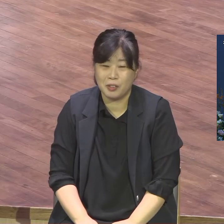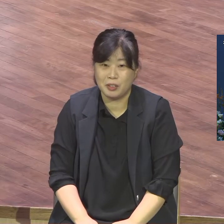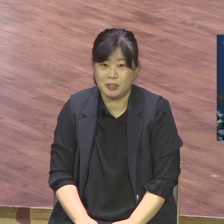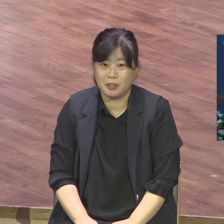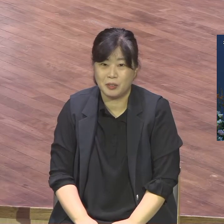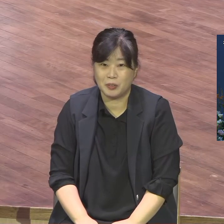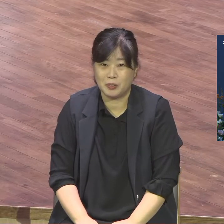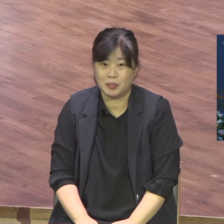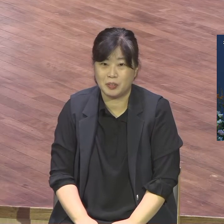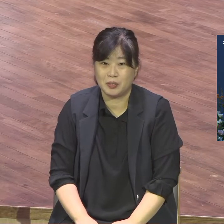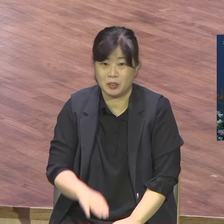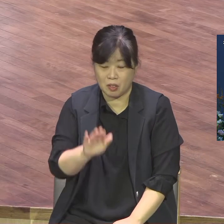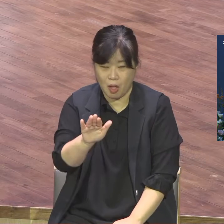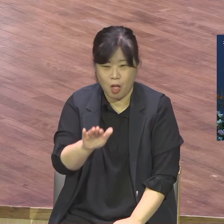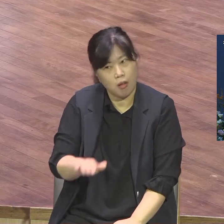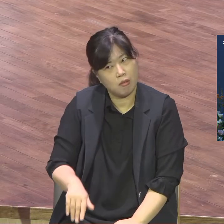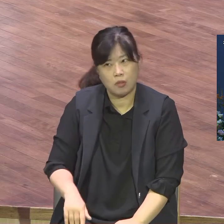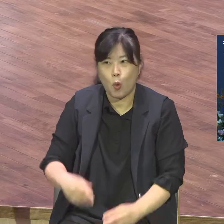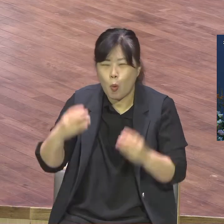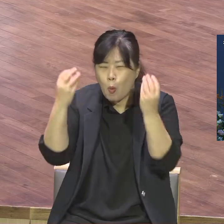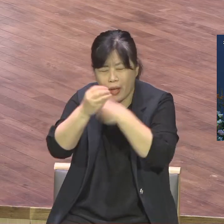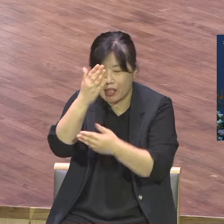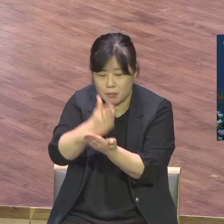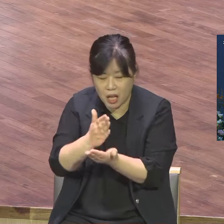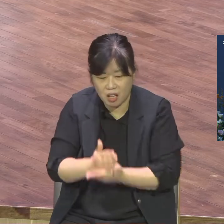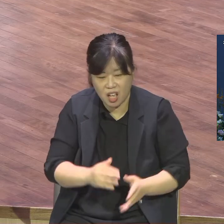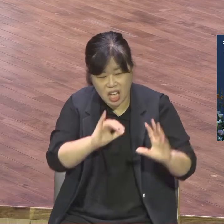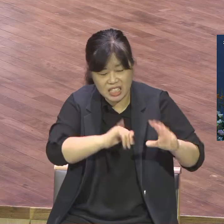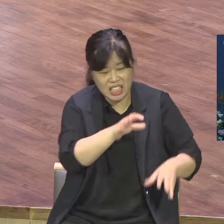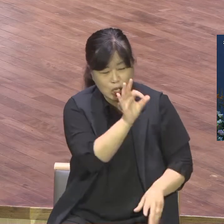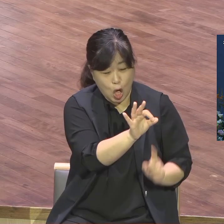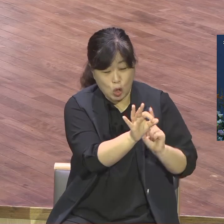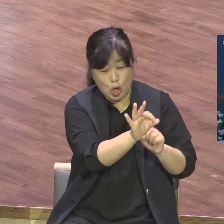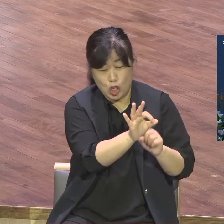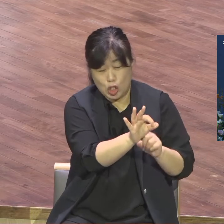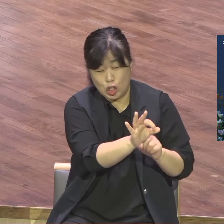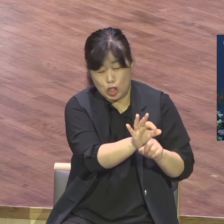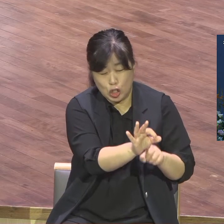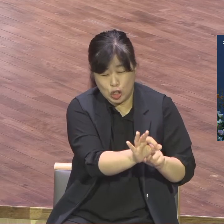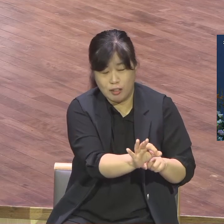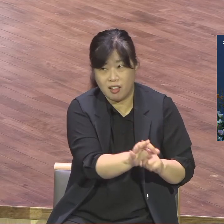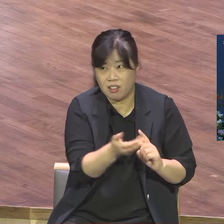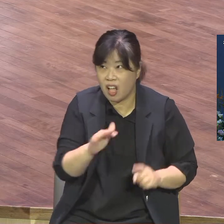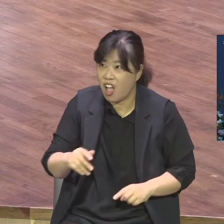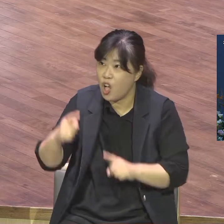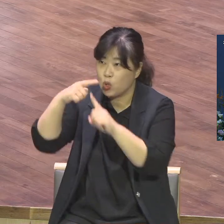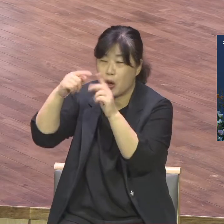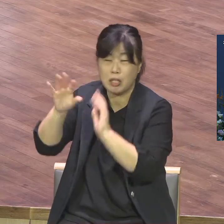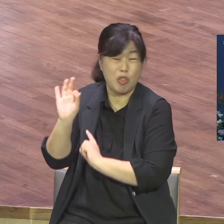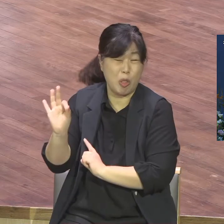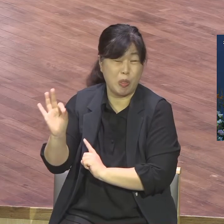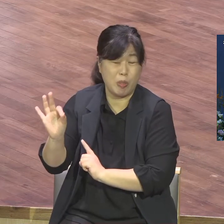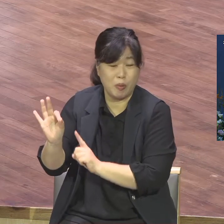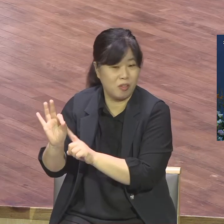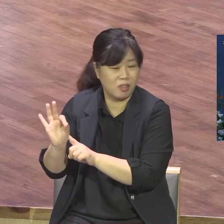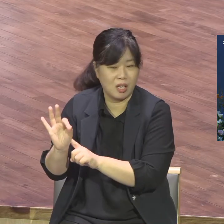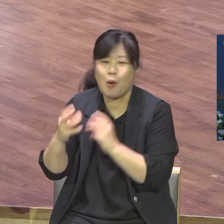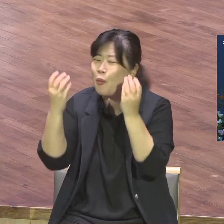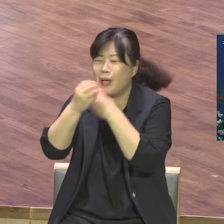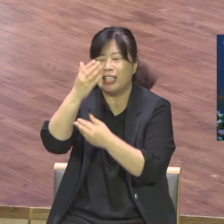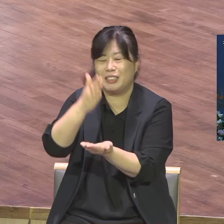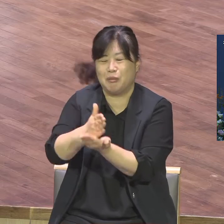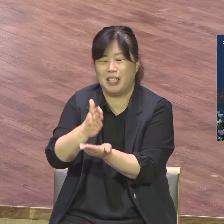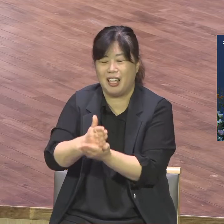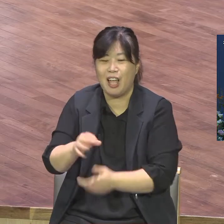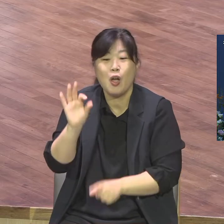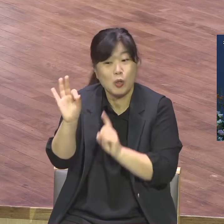뭐 돈도 안 해 교회도 돈이냐 아니에요. 구원받은 자에게 축복은요 이건 하나님 주시는 겁니다. 사단은